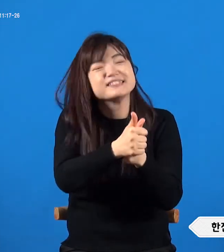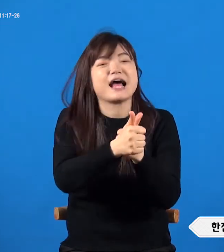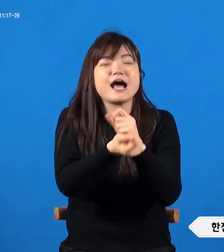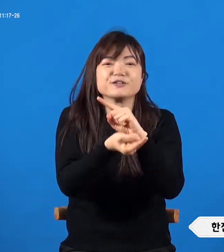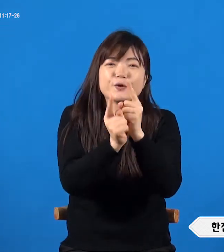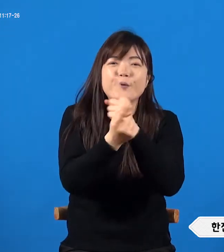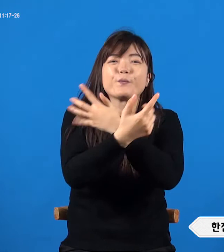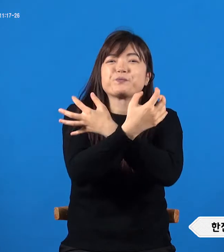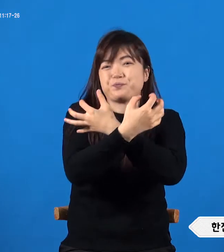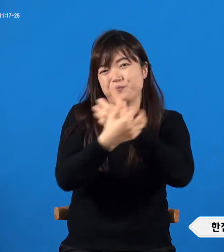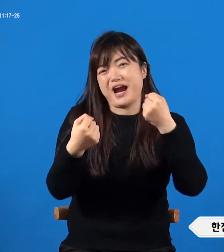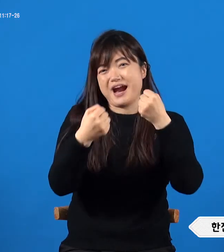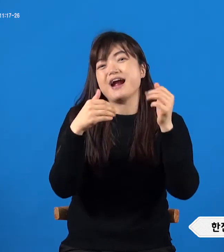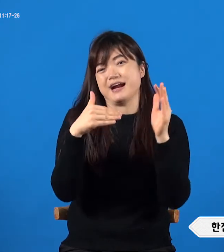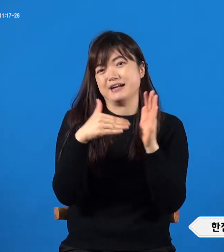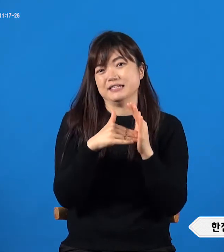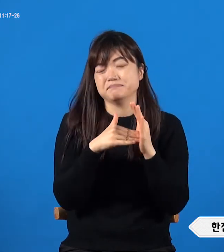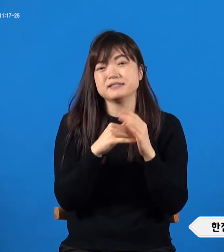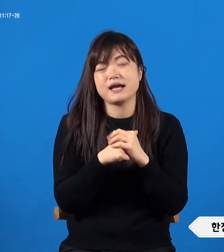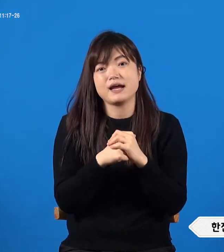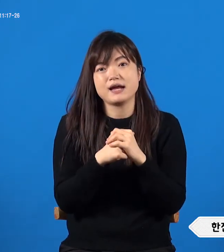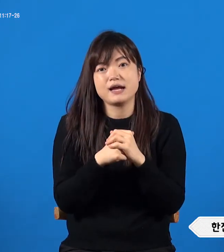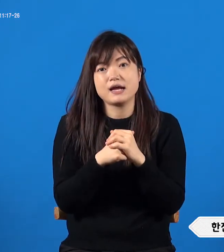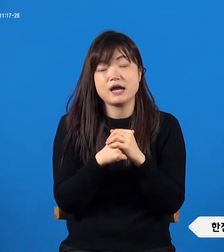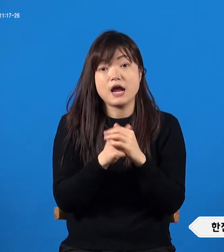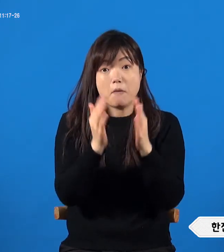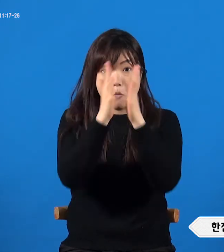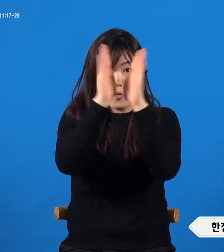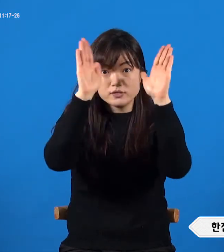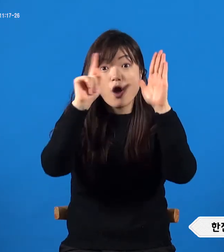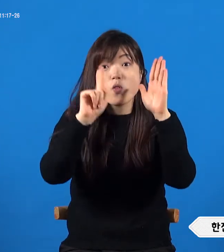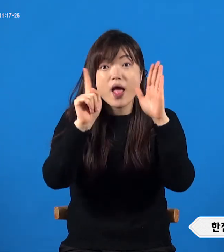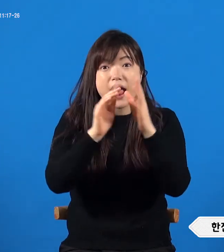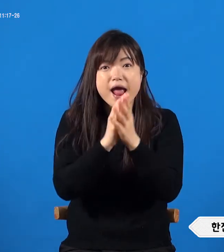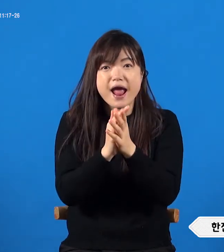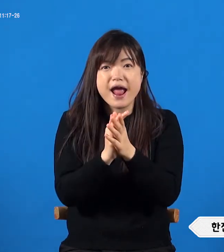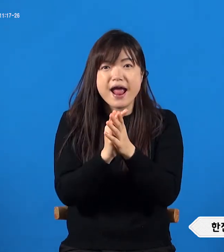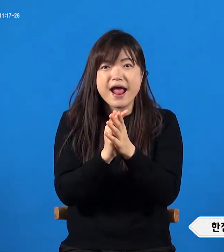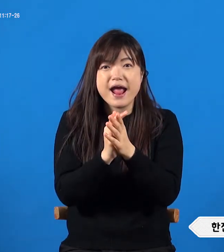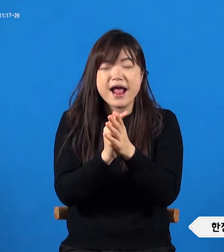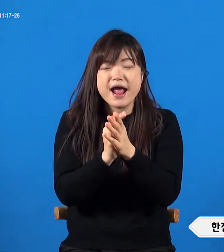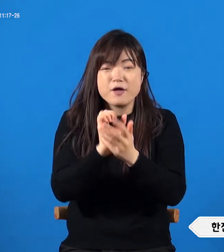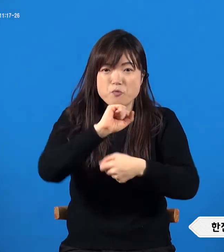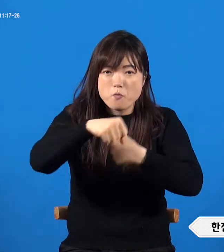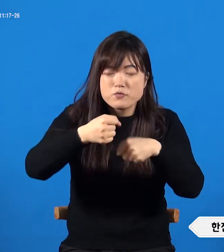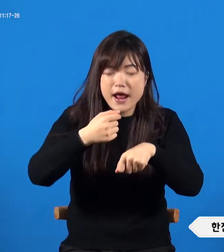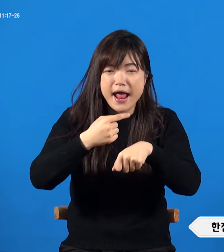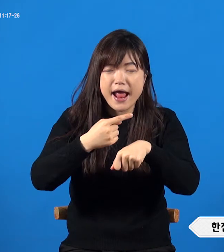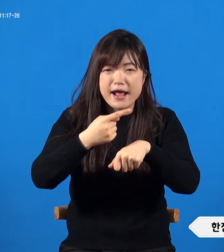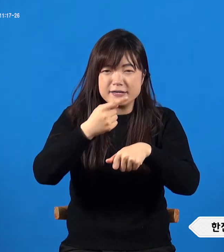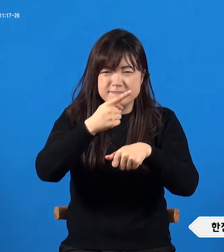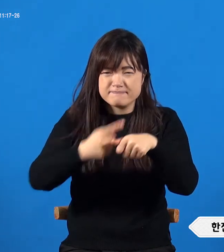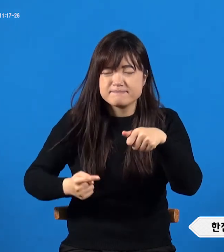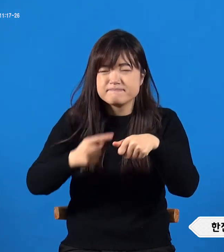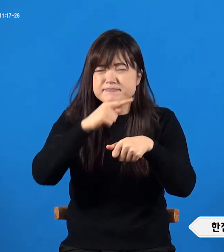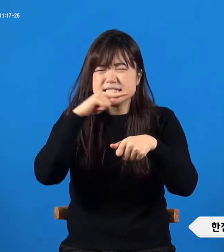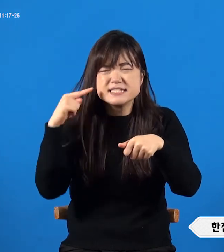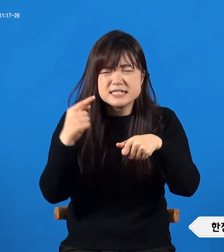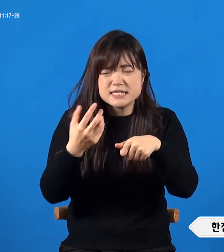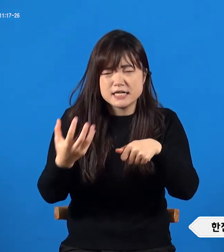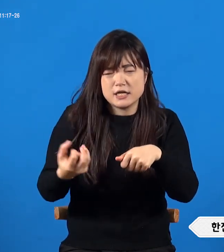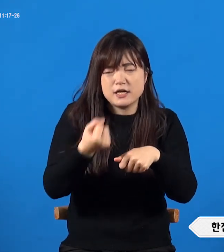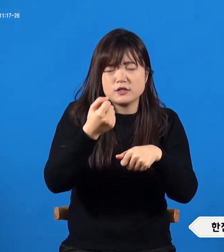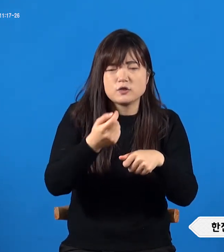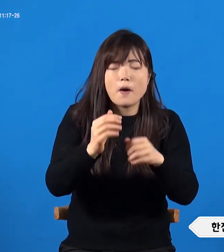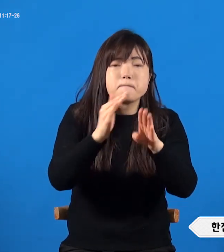그렇게 양자 간의 언약을 맺었습니다. 그리고는 모세가 제물의 피를 취해서 백성들에게